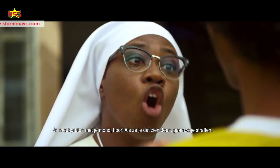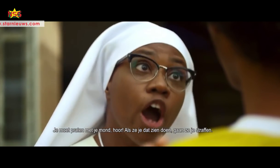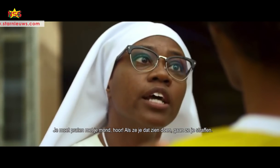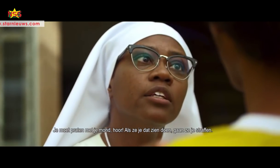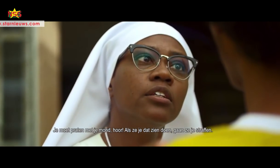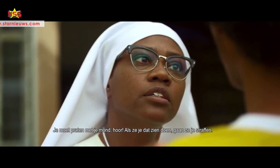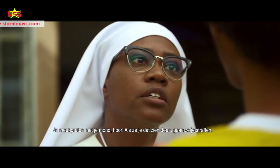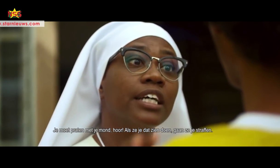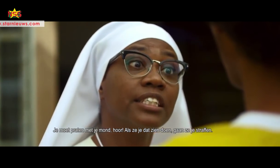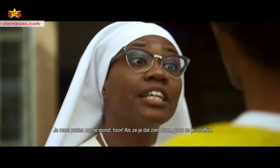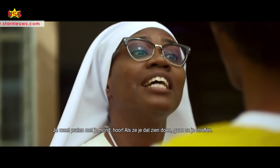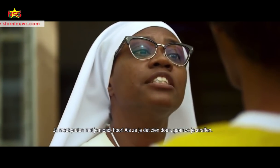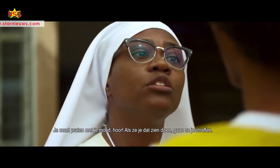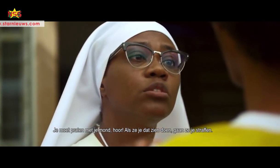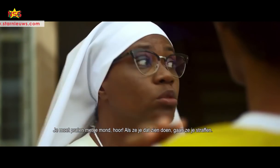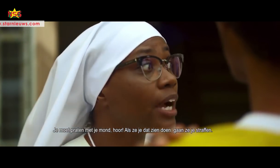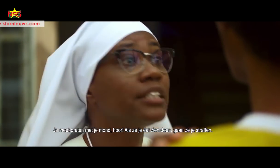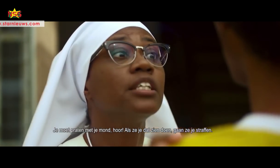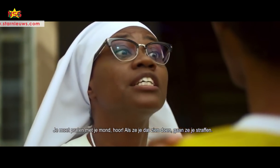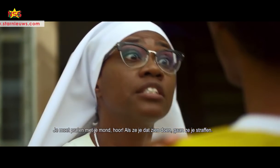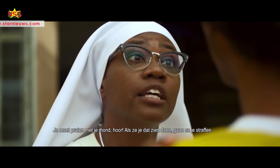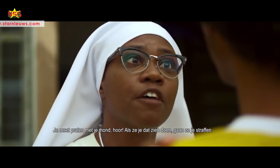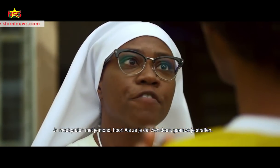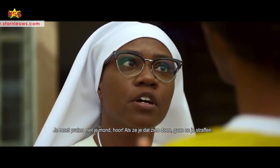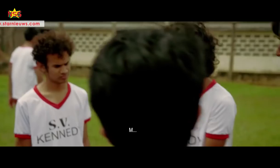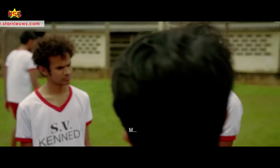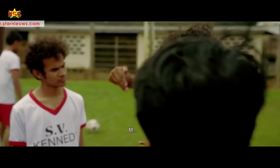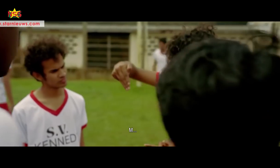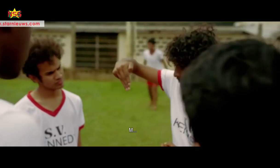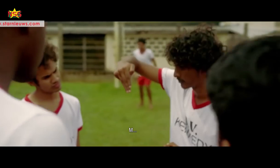Hoor, als je dat ziet doen, gaan ze je straffen.